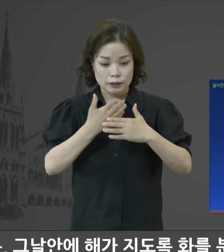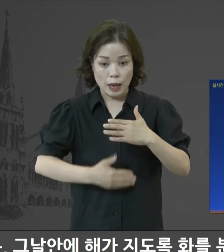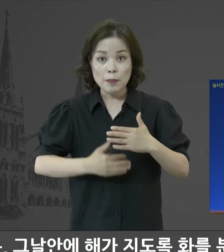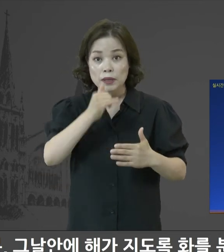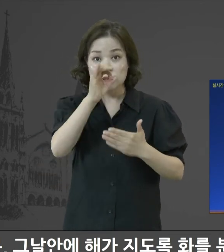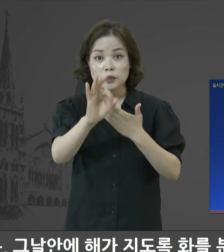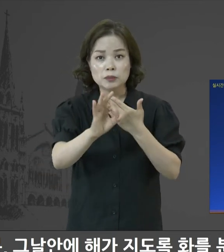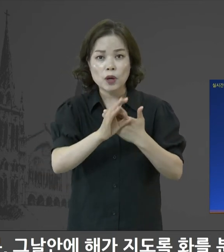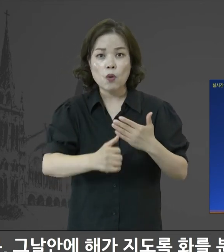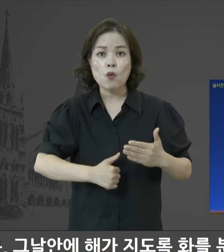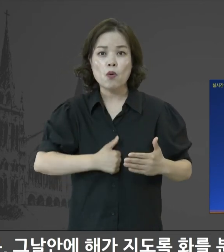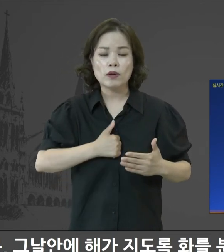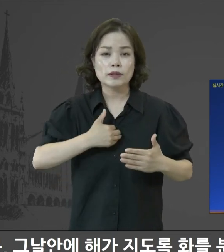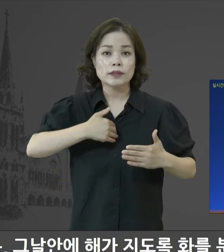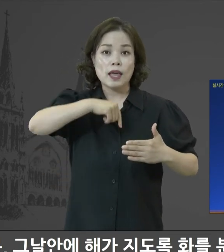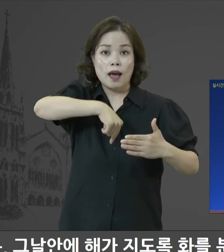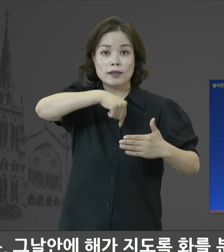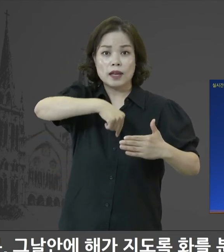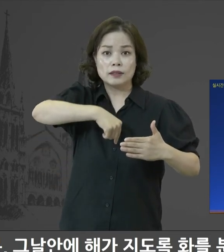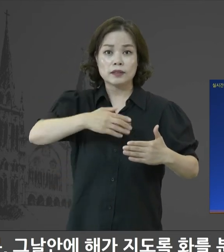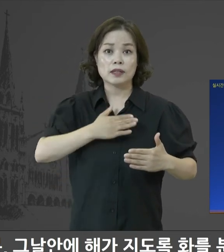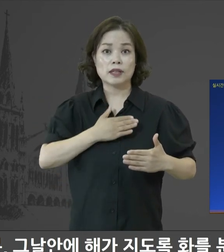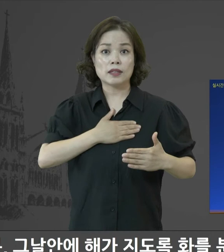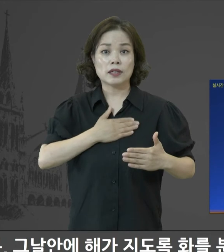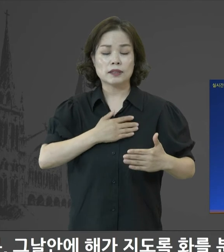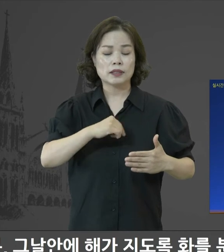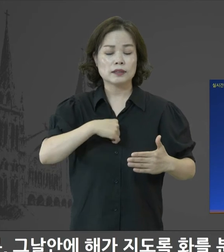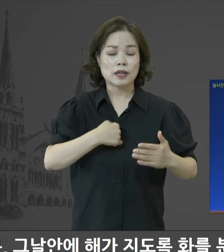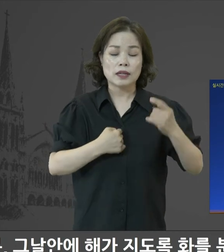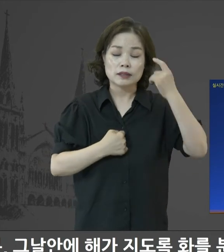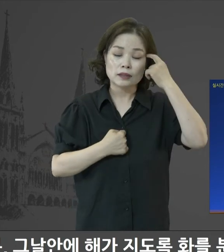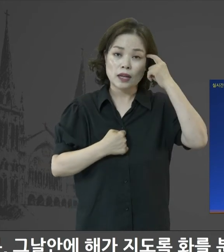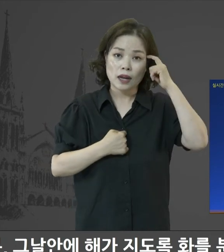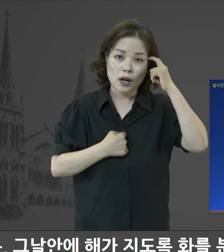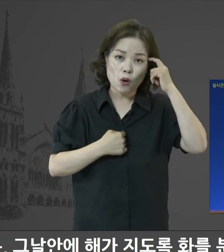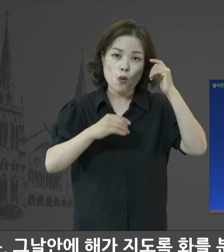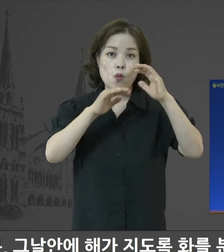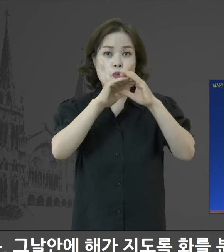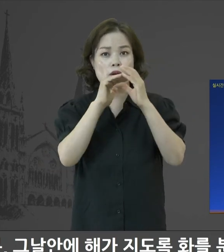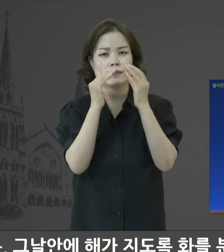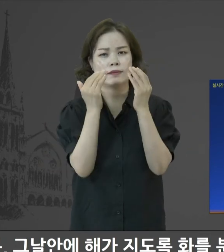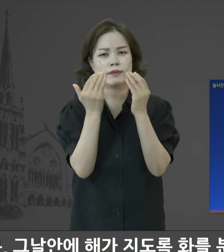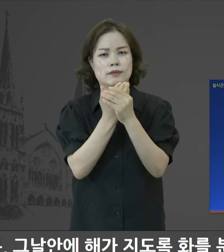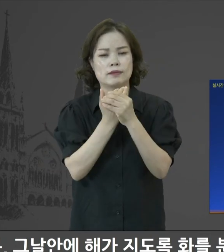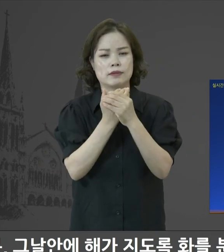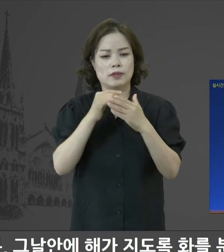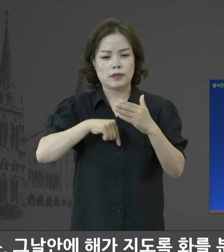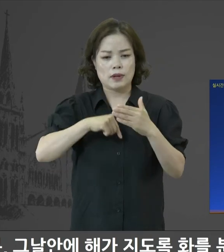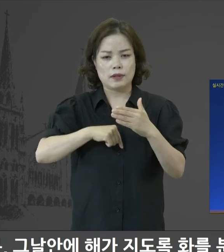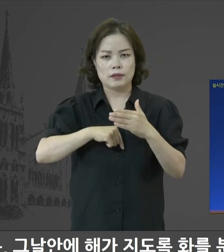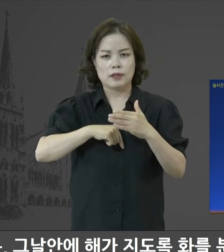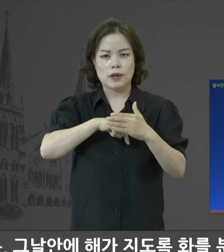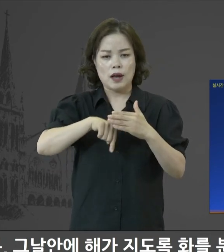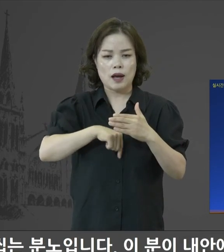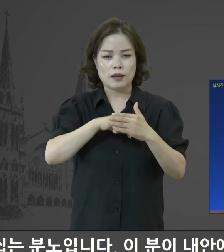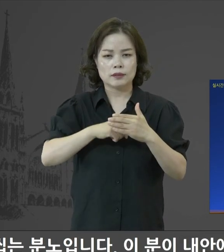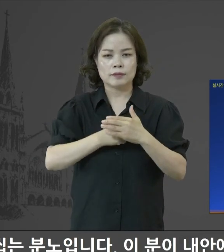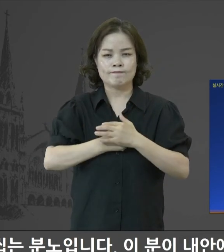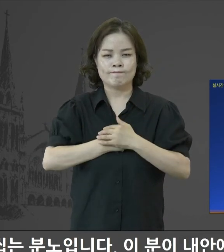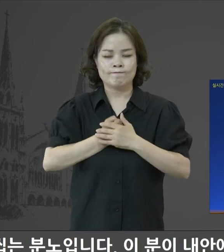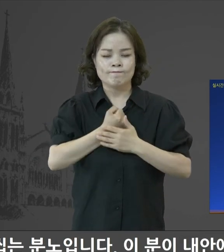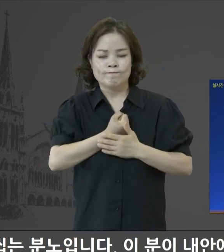이 분이 내 안에서 나 자신 속에 완전히 자리 잡고 주리를 틀게